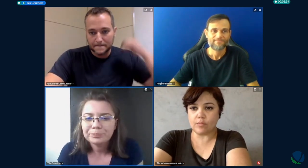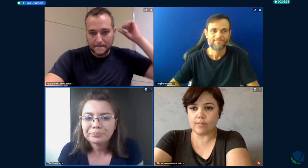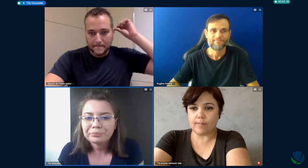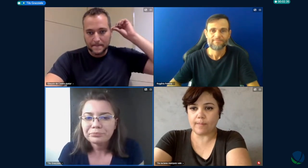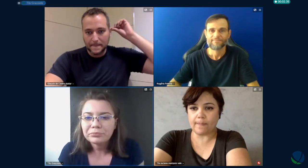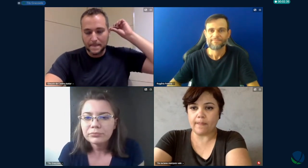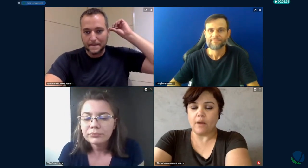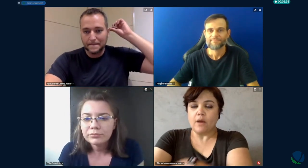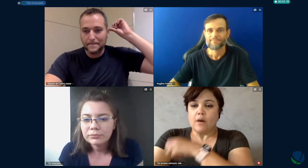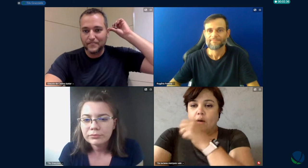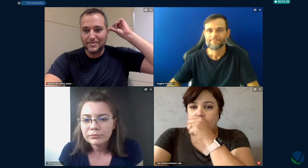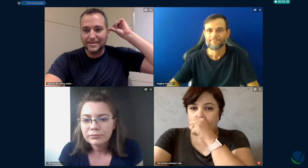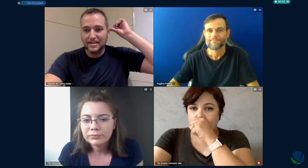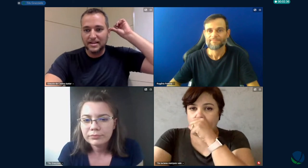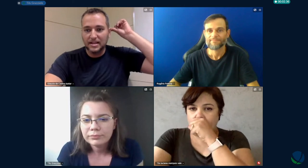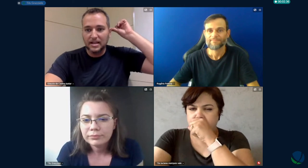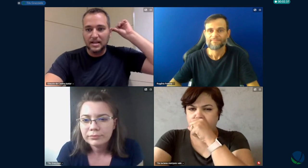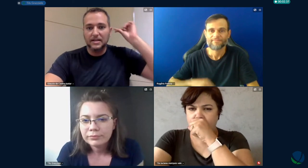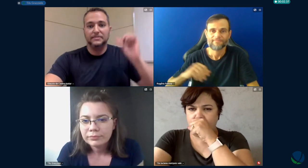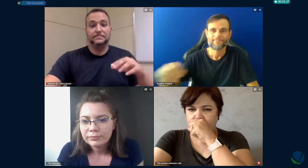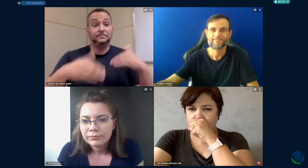habilitação.